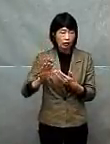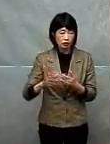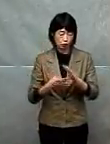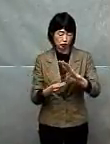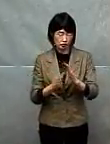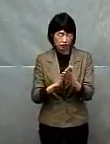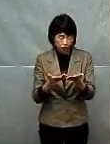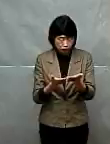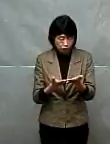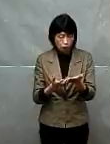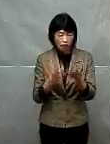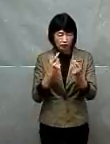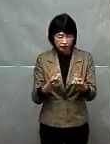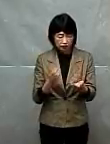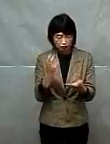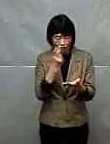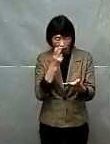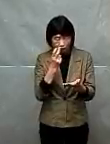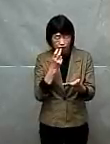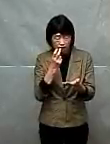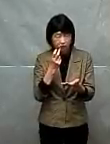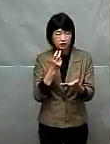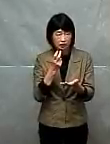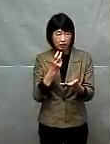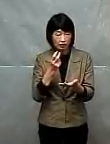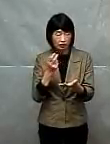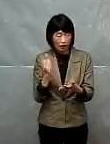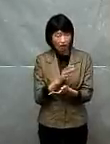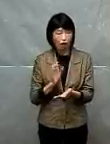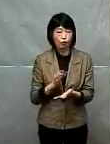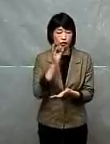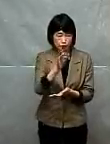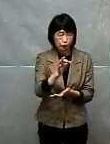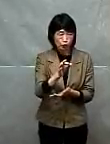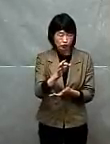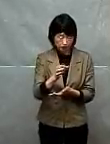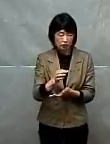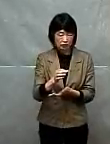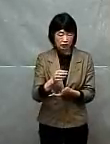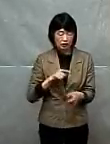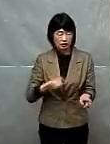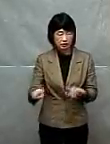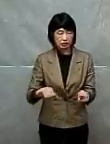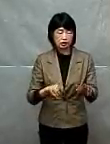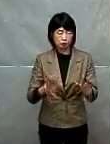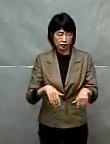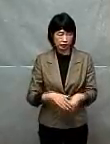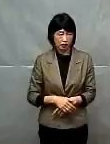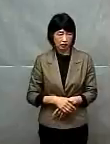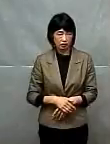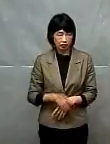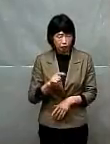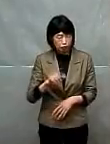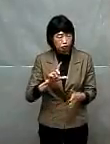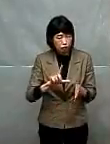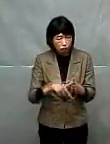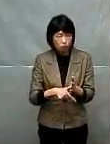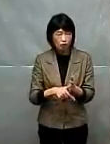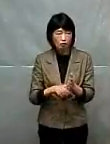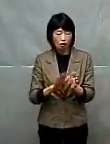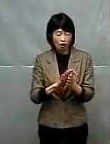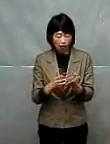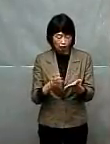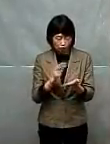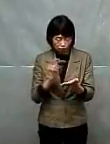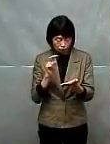したわけなんですけれども、その時は何も見ていないんです。ただ印刷物にお金かかったので、払ってく